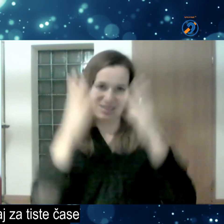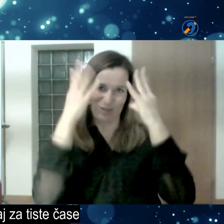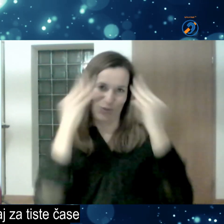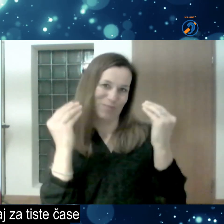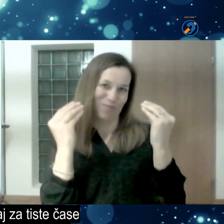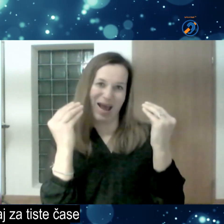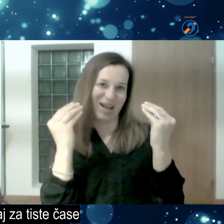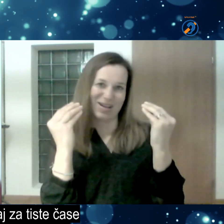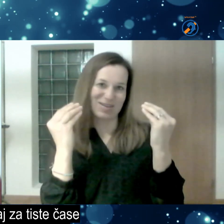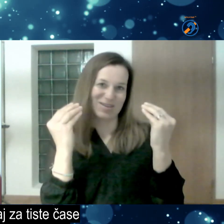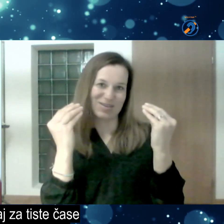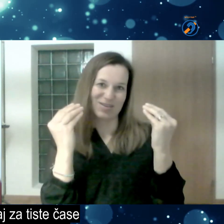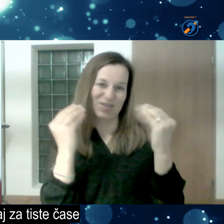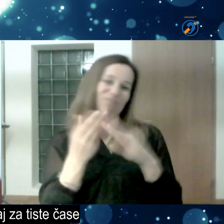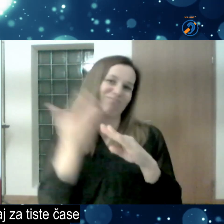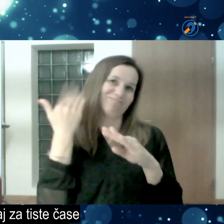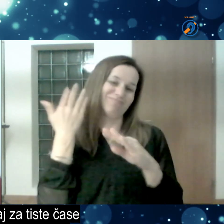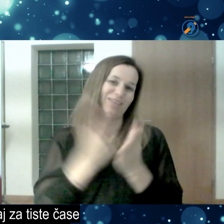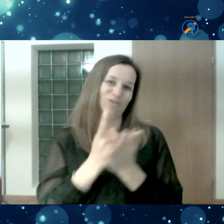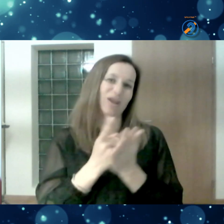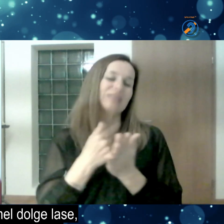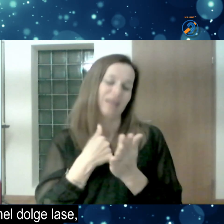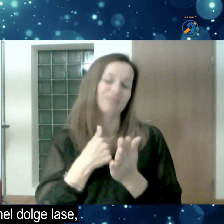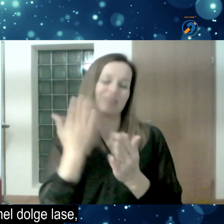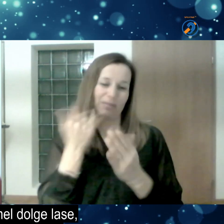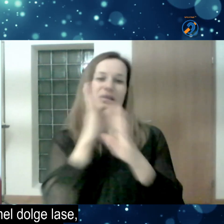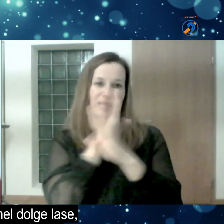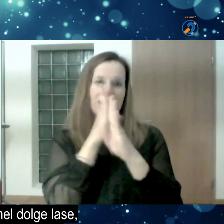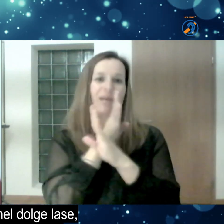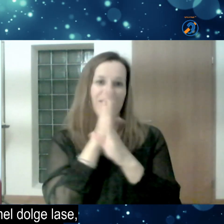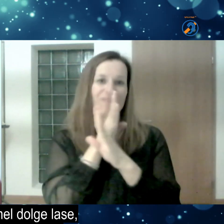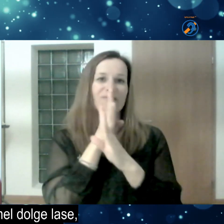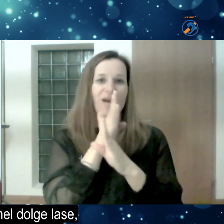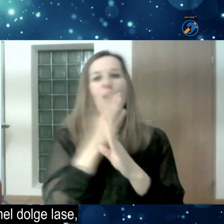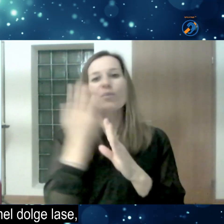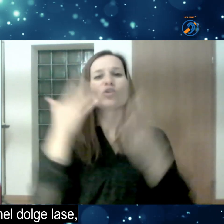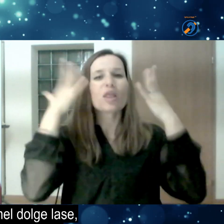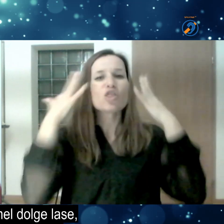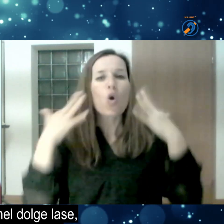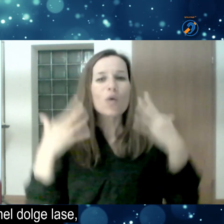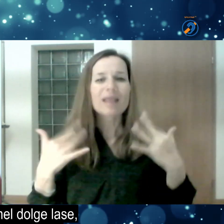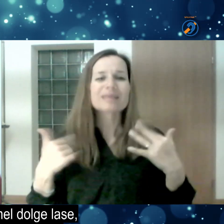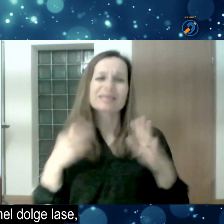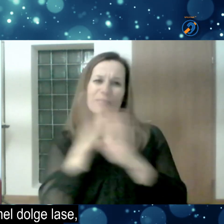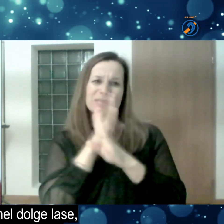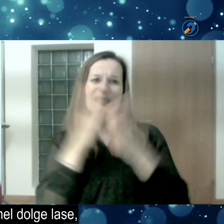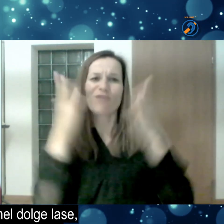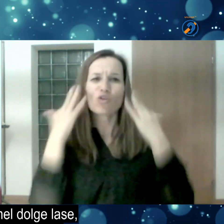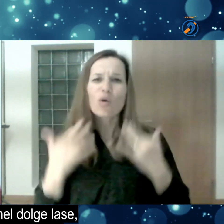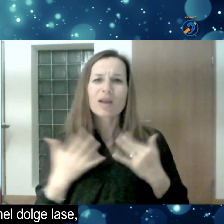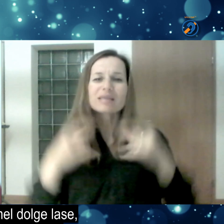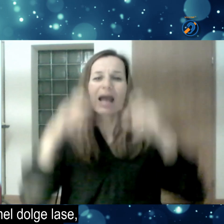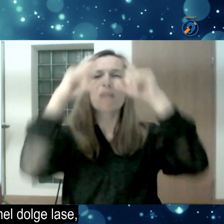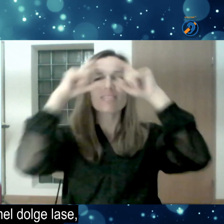rekel, vsaj za tiste čase je bilo, da sem to skrival, a ne. Takrat so bili pač dolgi lasje, pa sem imel dolge lase, pa so bili trakovi, pa sem